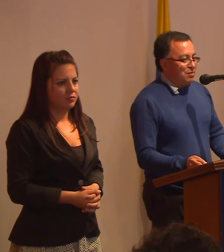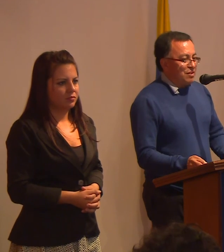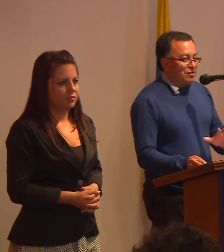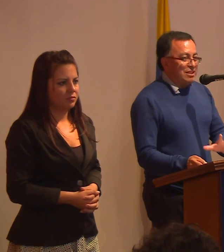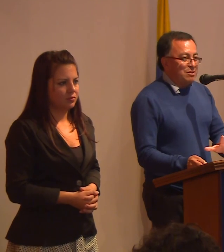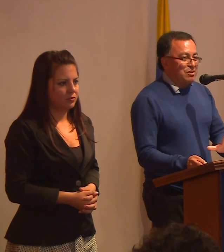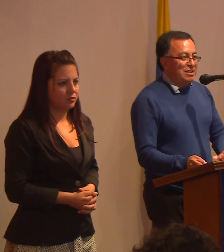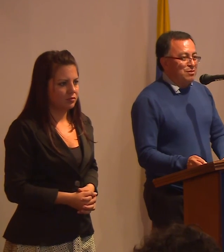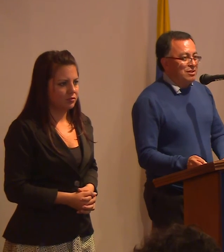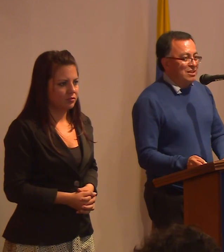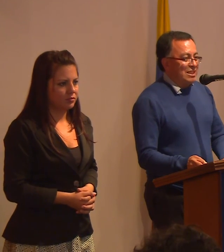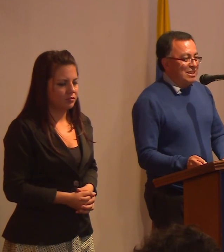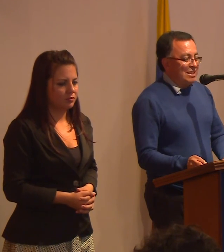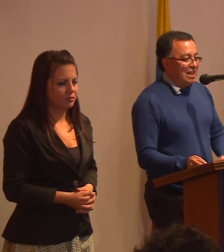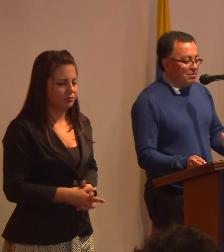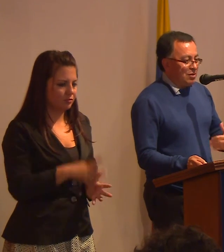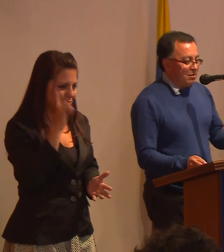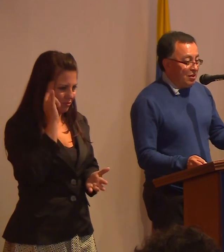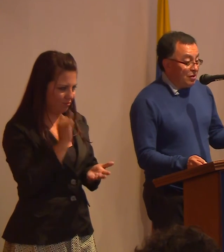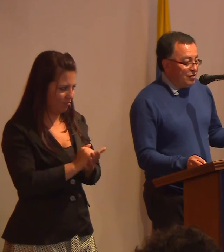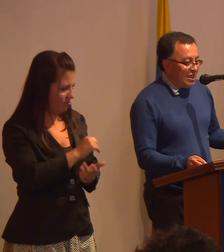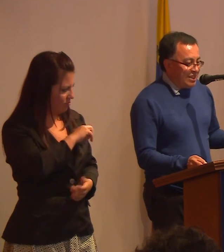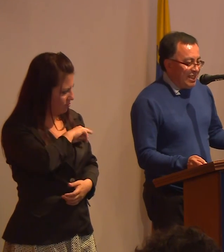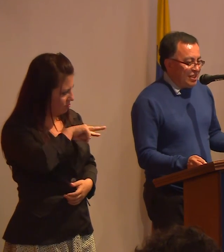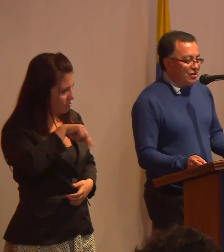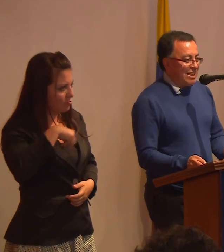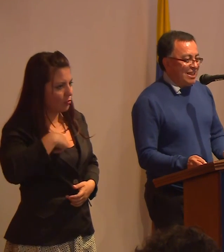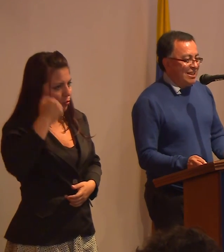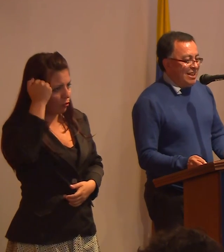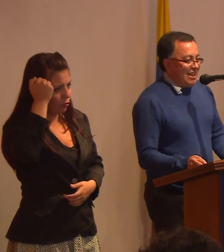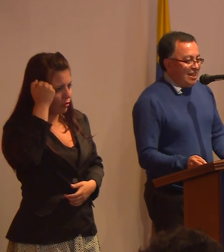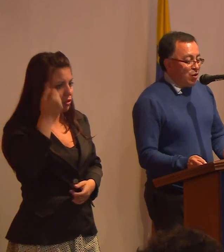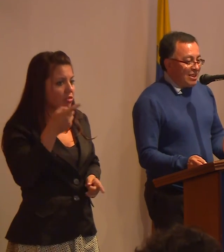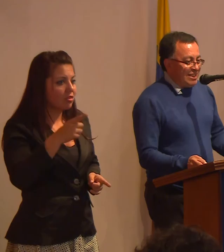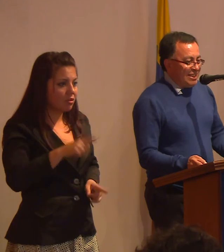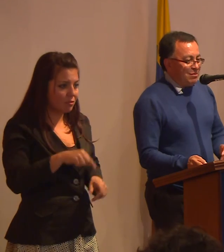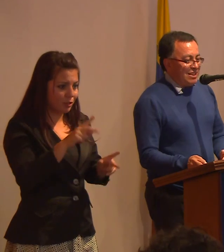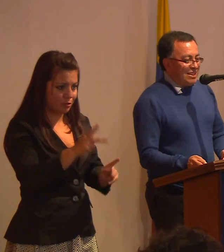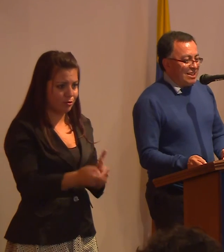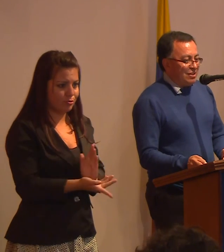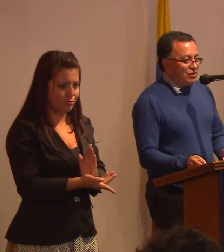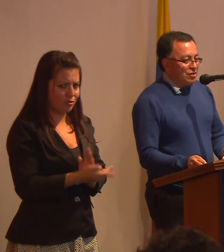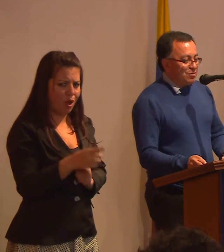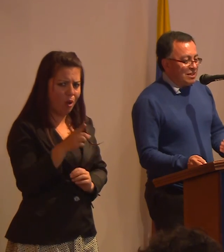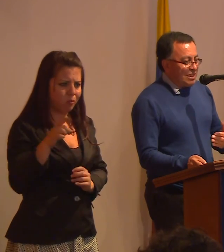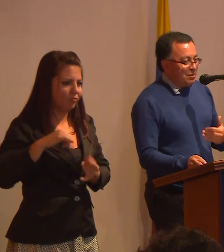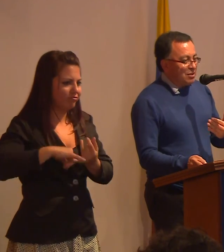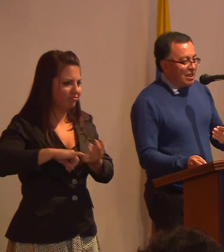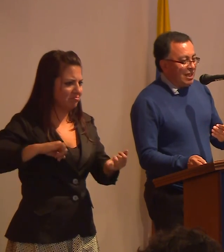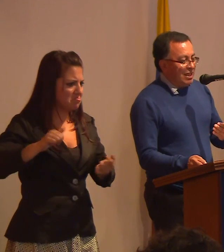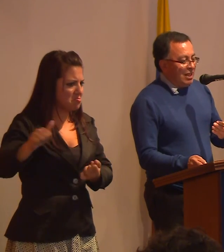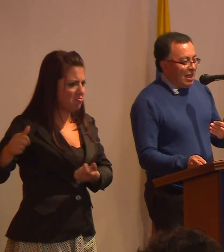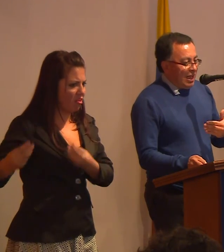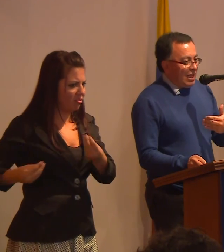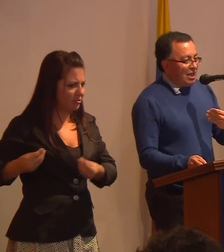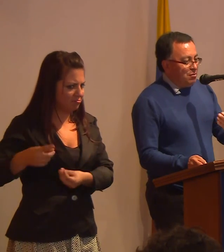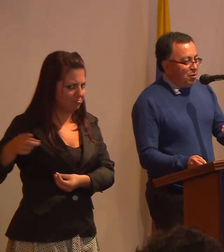nosotros como profesores, que somos los que estamos en esta sala, pero también los estudiantes, de hecho ya lo hacen independientes de nosotros, pues sí tenemos